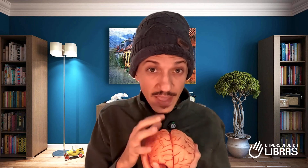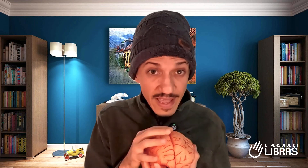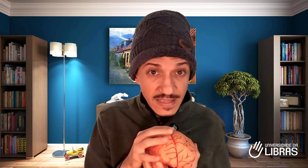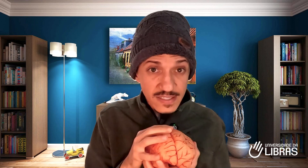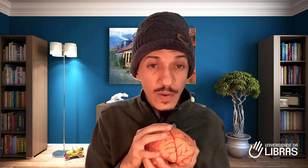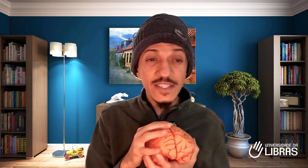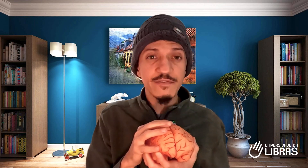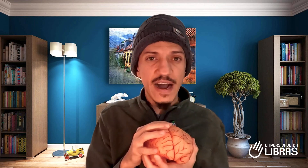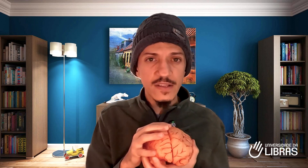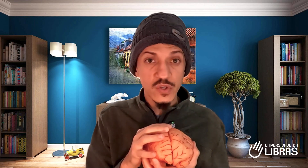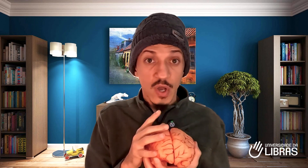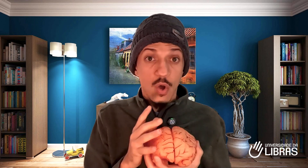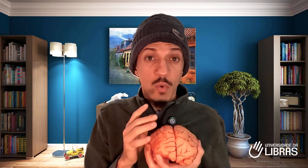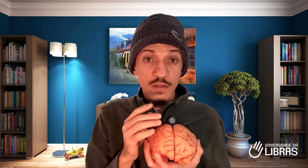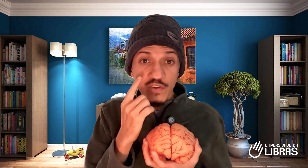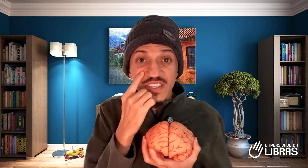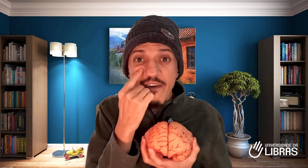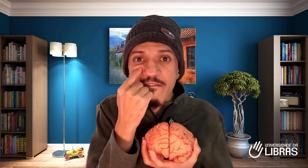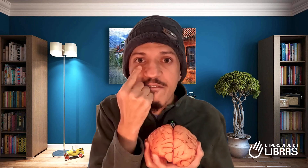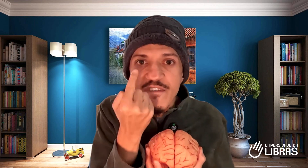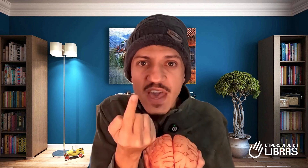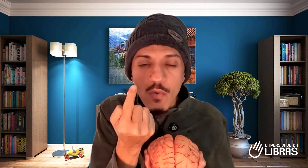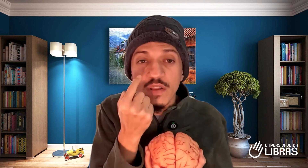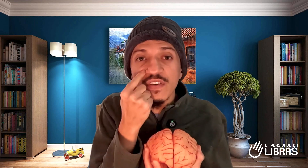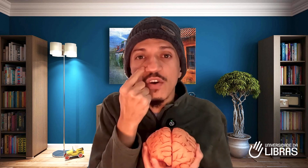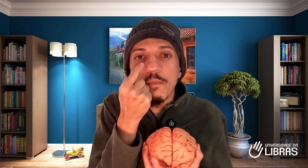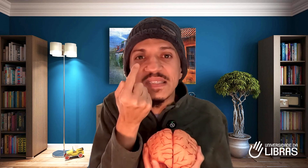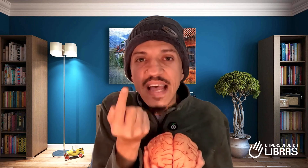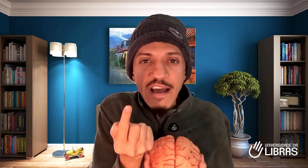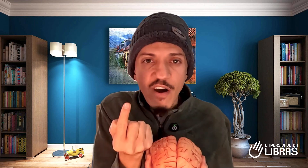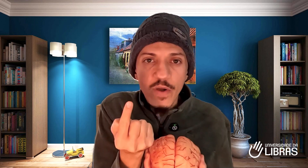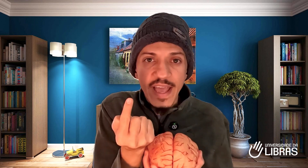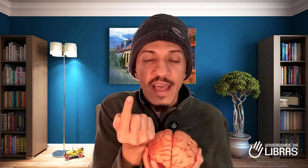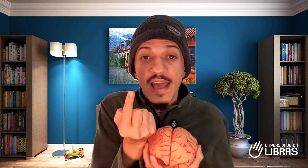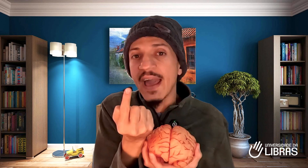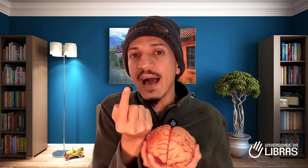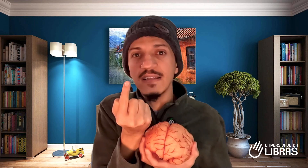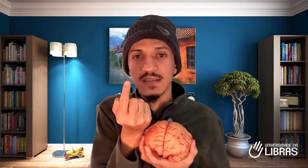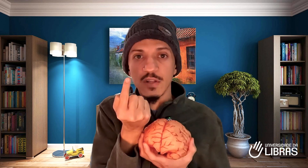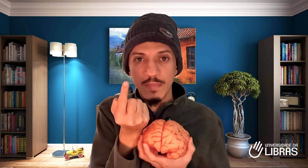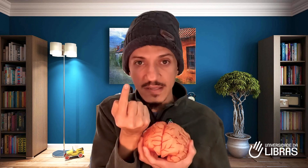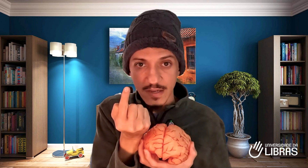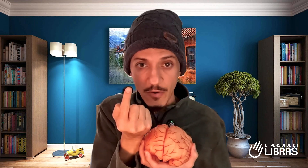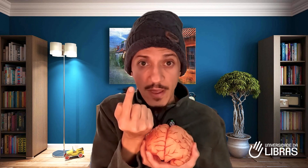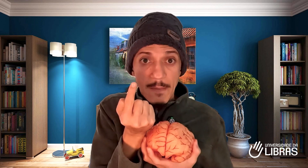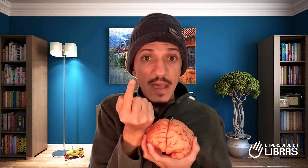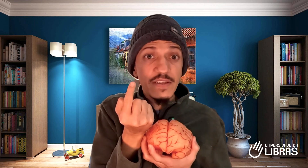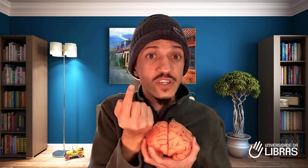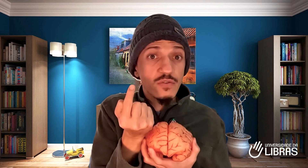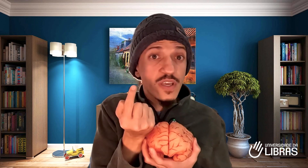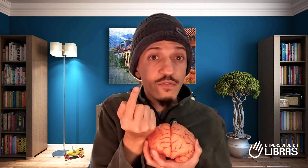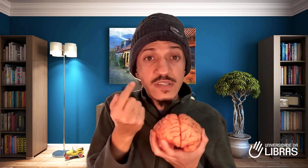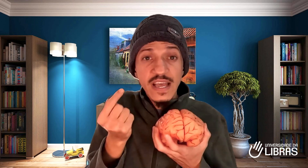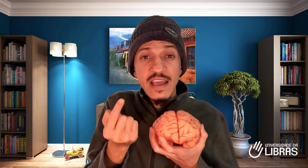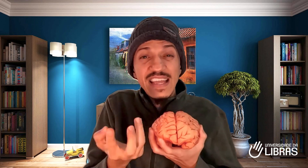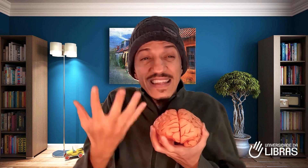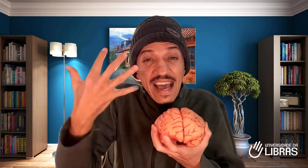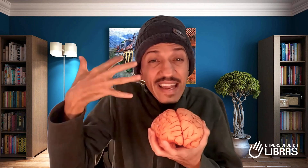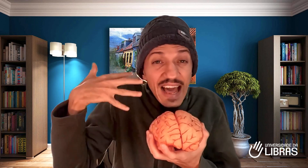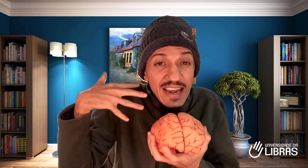são ativados quando você vê, quando você observa alguém realizando uma ação, permitindo que você